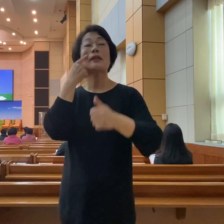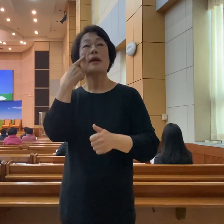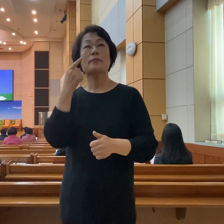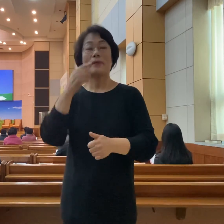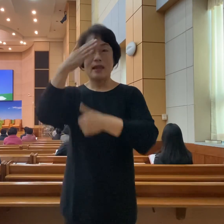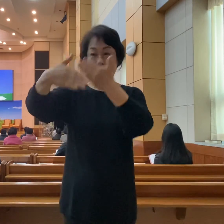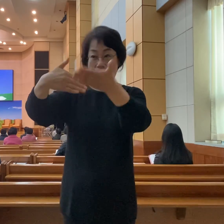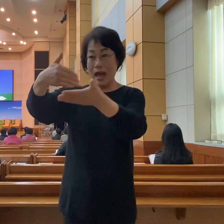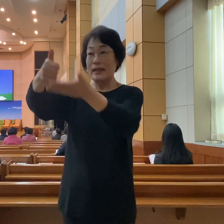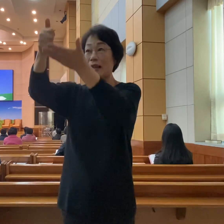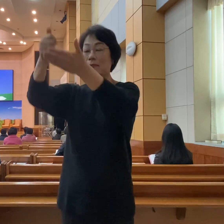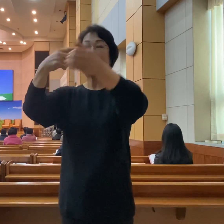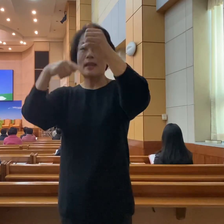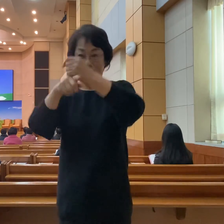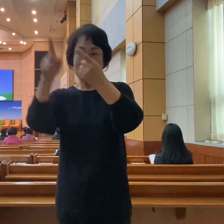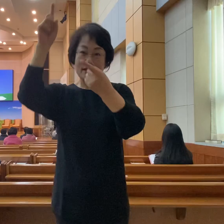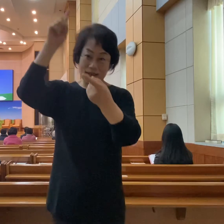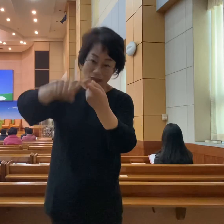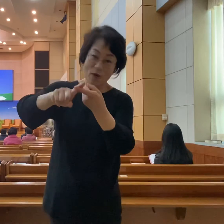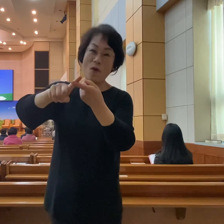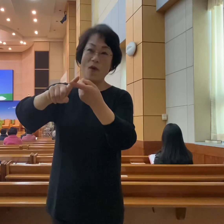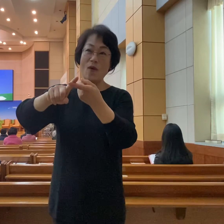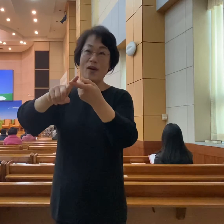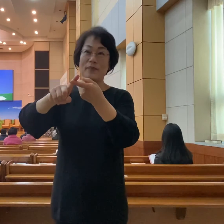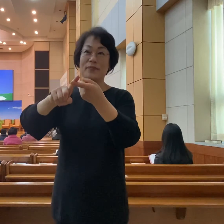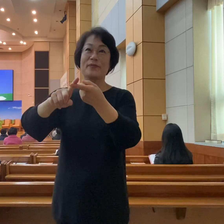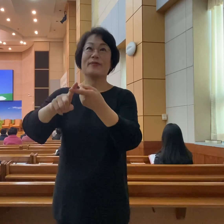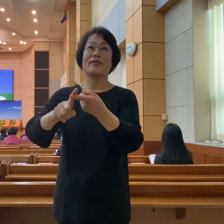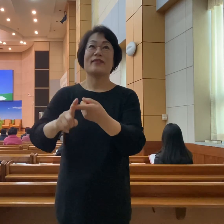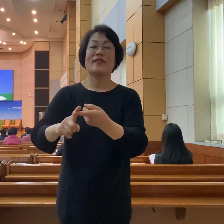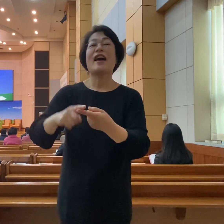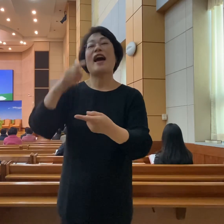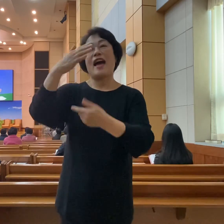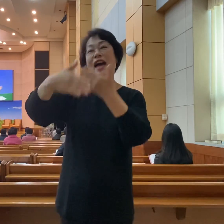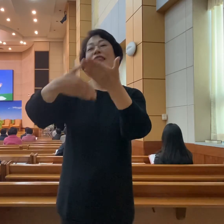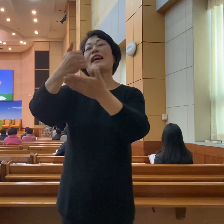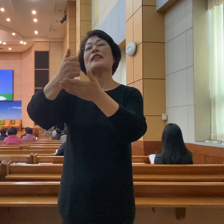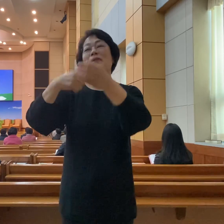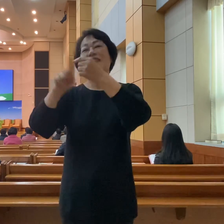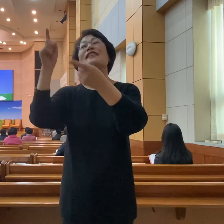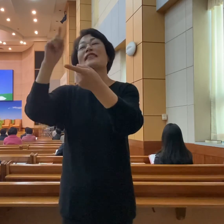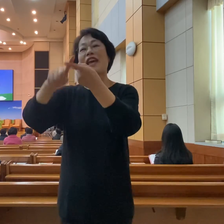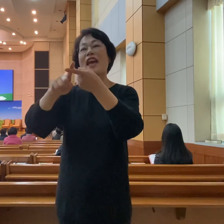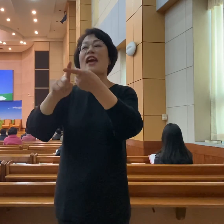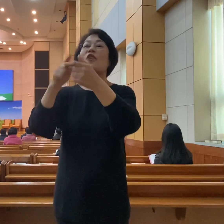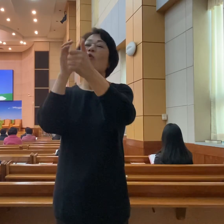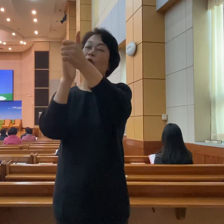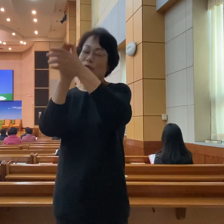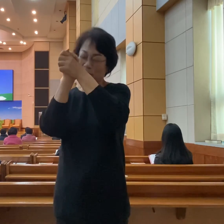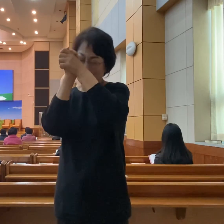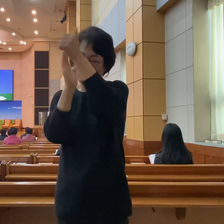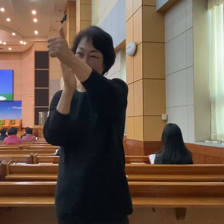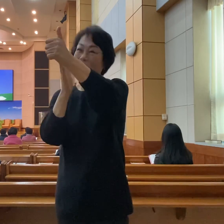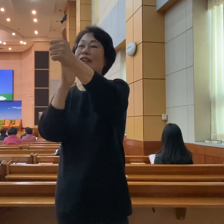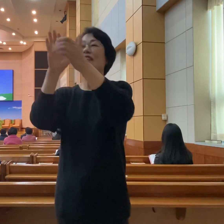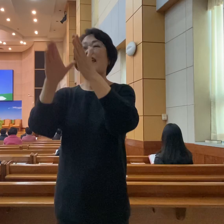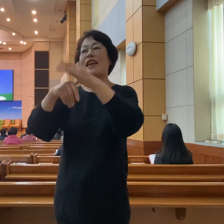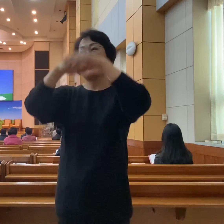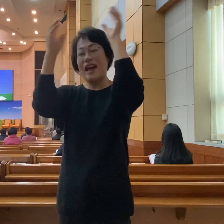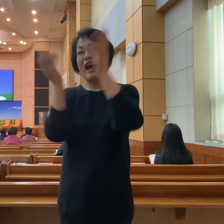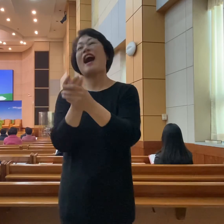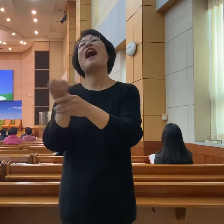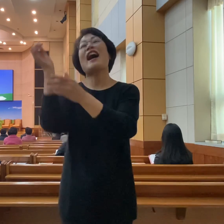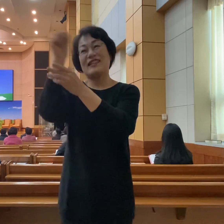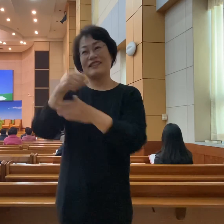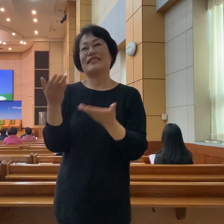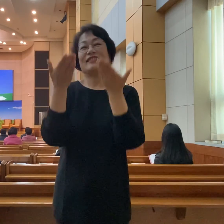하겠습니다. 하나님의 뜻대로 하나님의 뜻대로 구할 때 하나님이 왜 아버지의 뜻대로